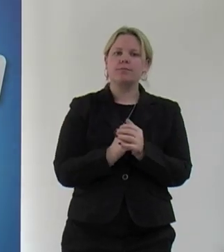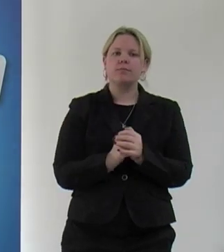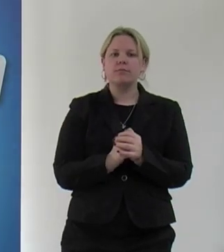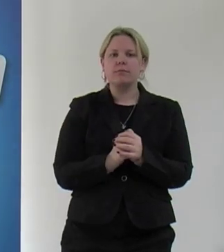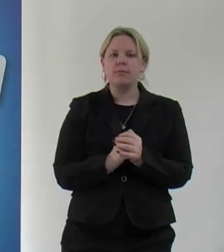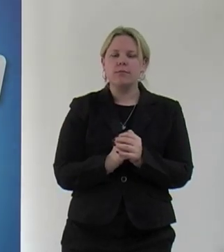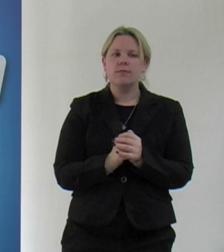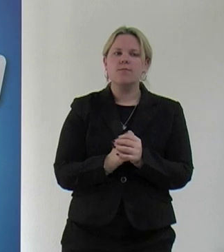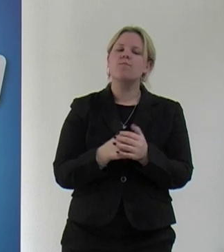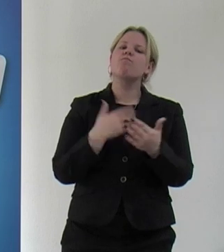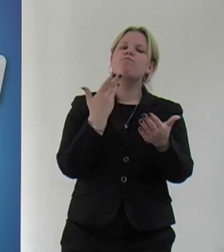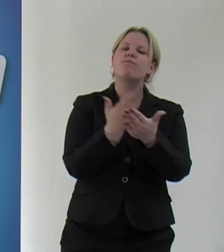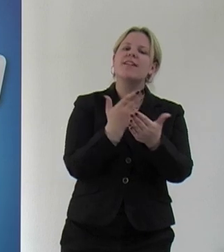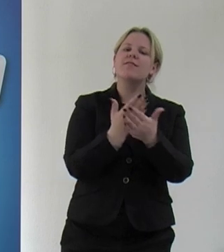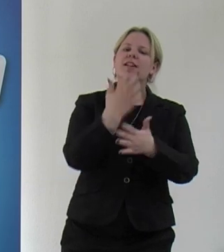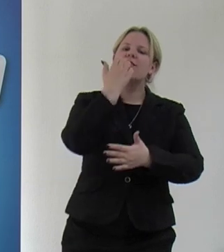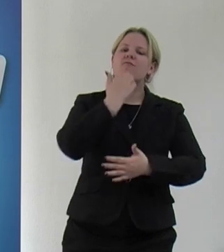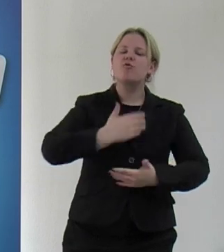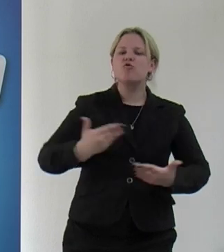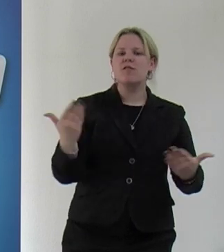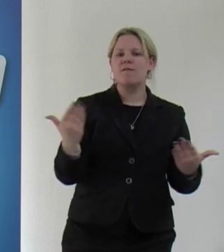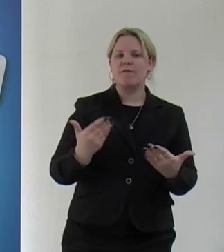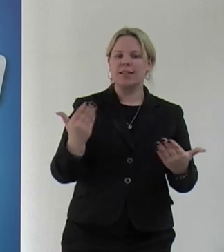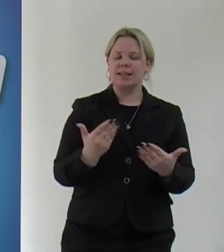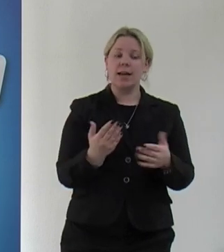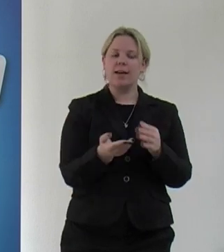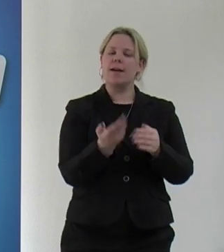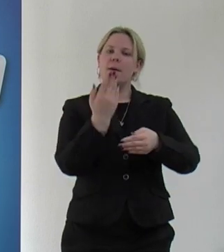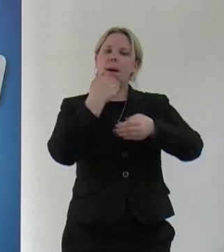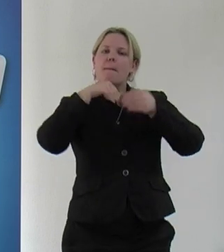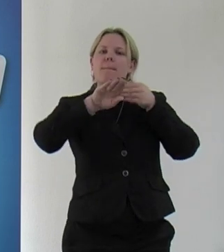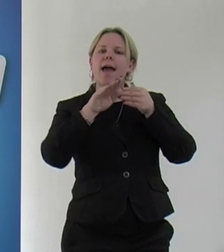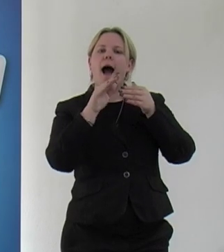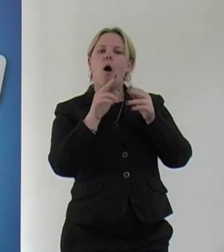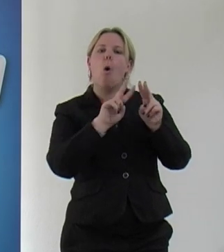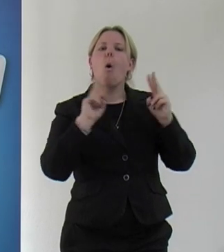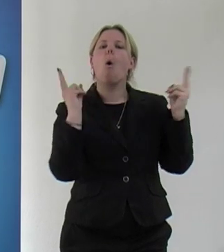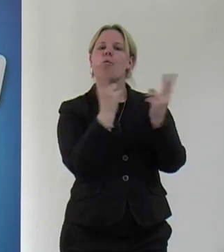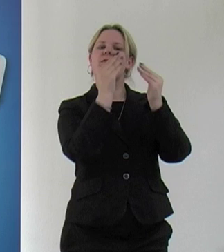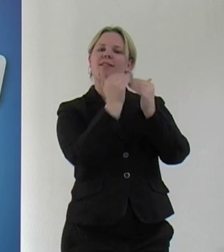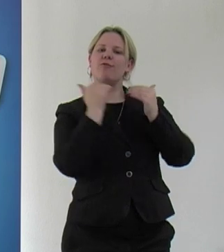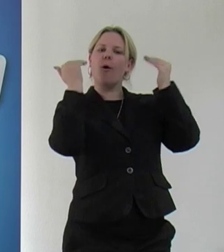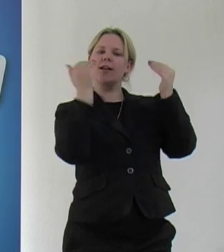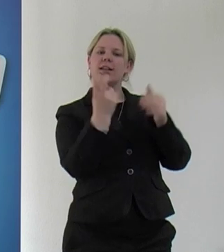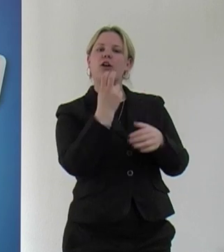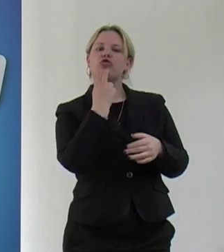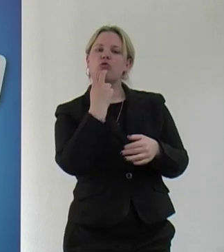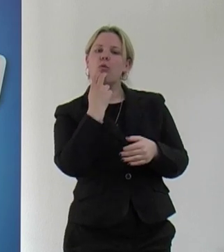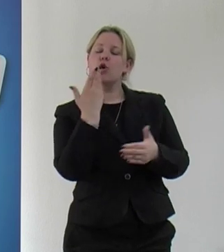Darum wollen wir mehr umweltfreundlichen Strom aus Wind, Wasser